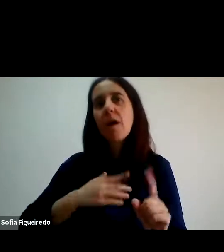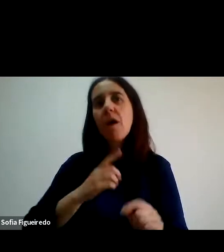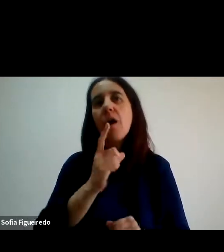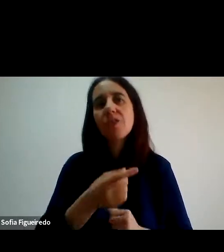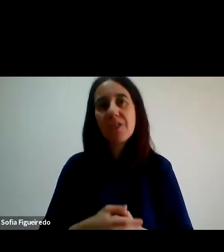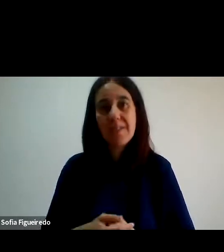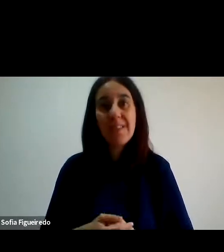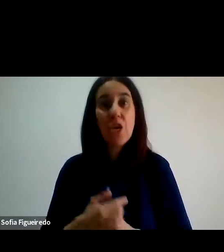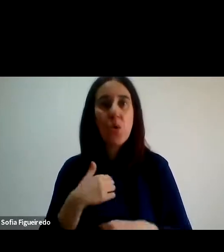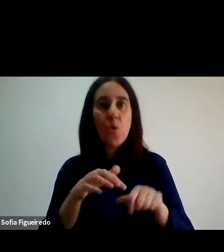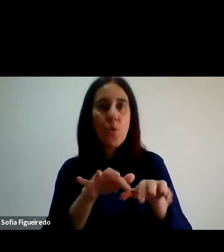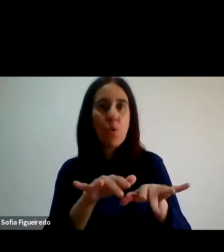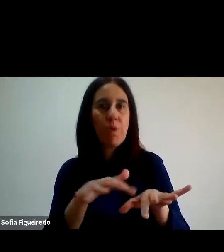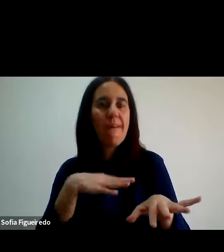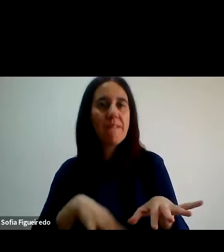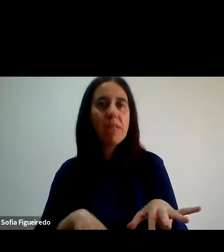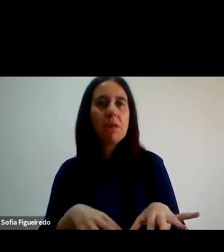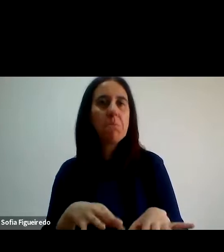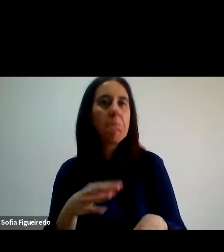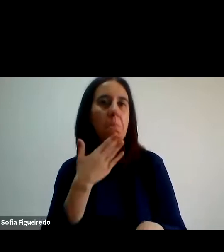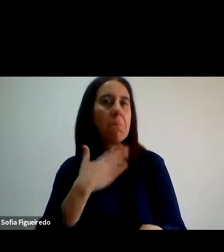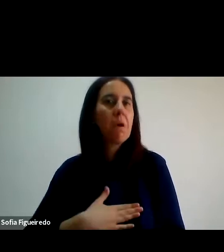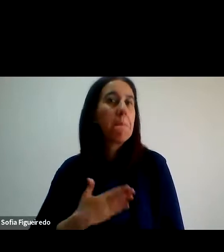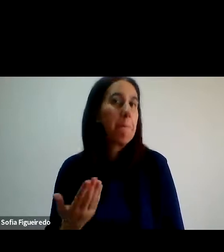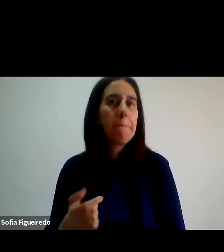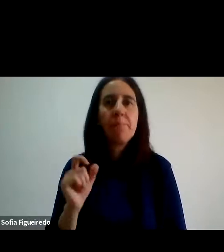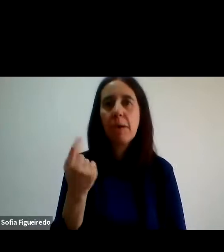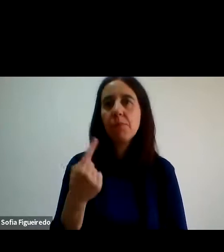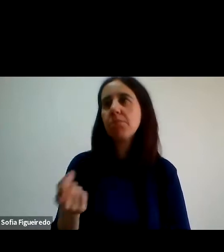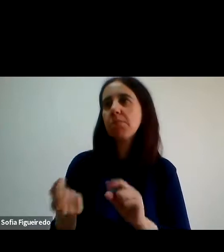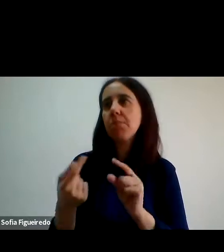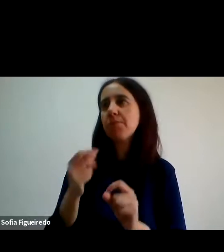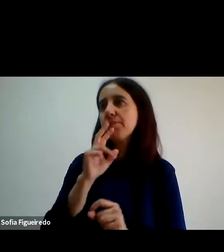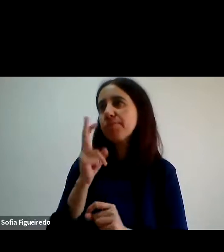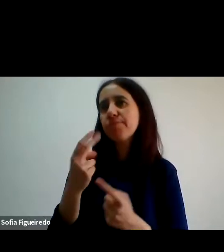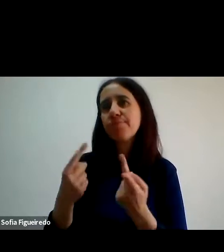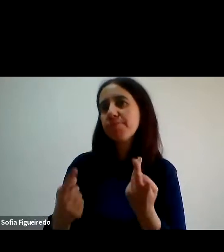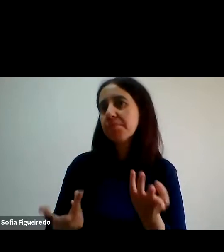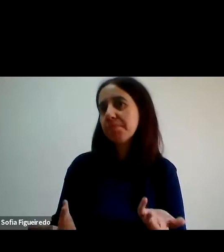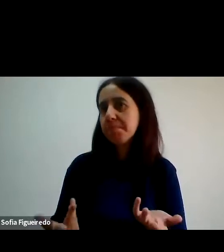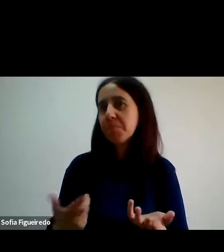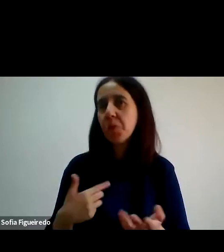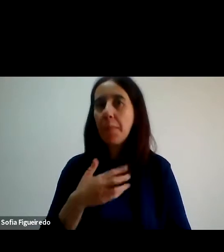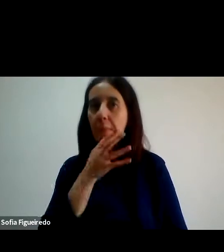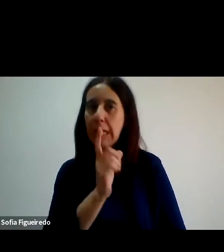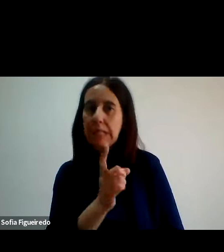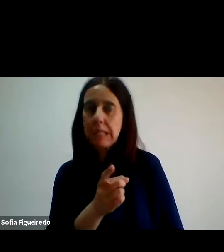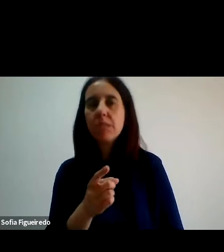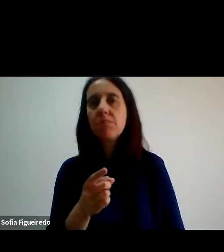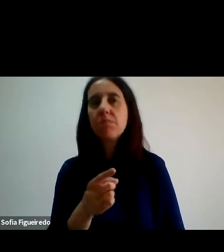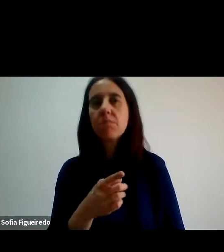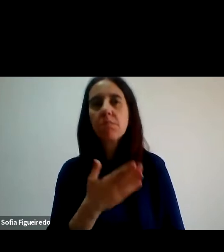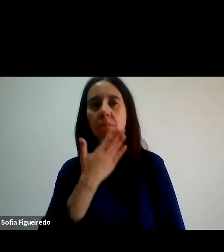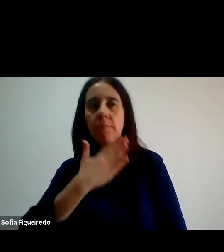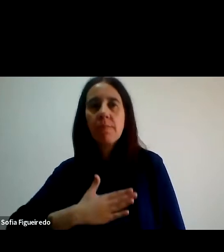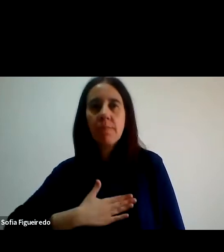um computador, tenho a ganhar com isso, ser mais rápido, responder a e-mails, etc. Eu quero determinada coisa, eu ganho